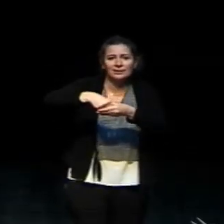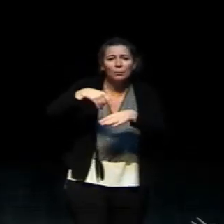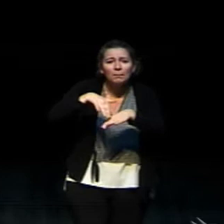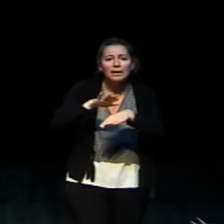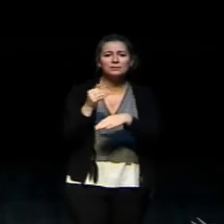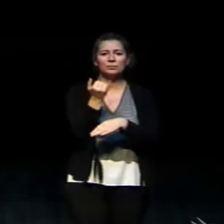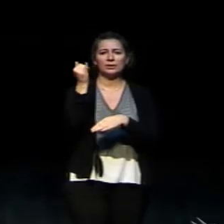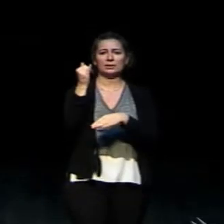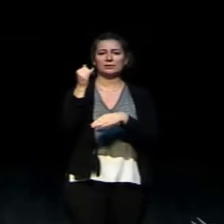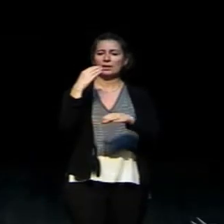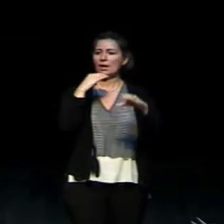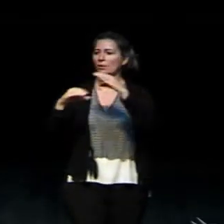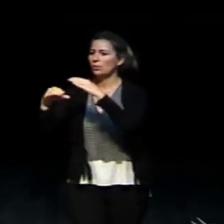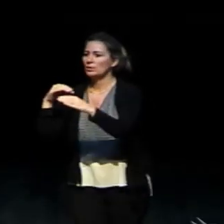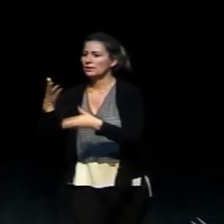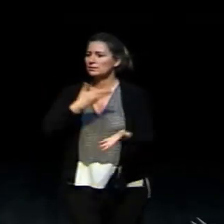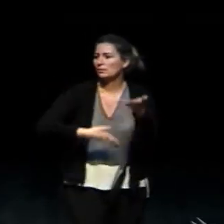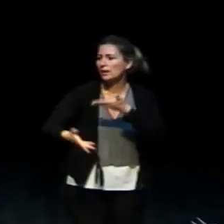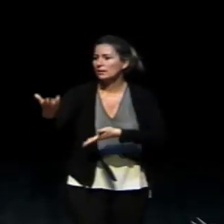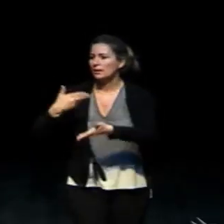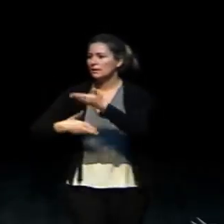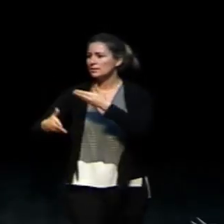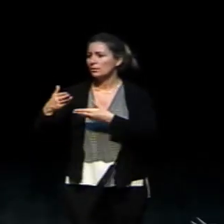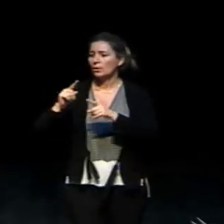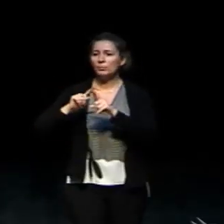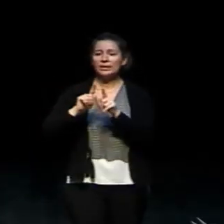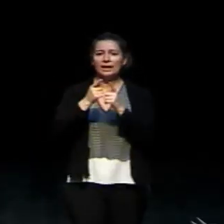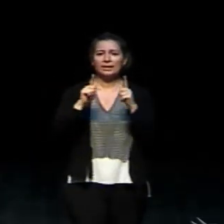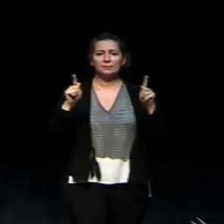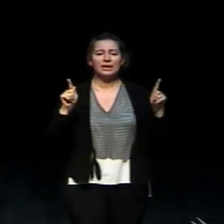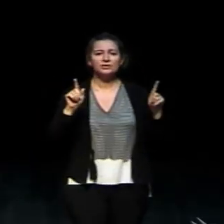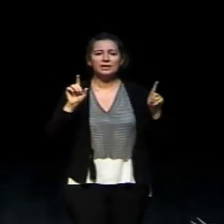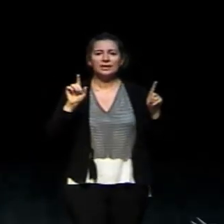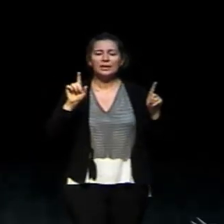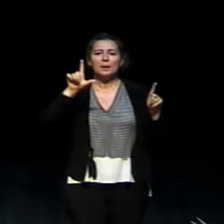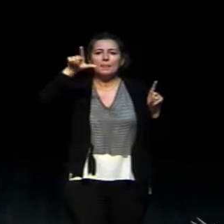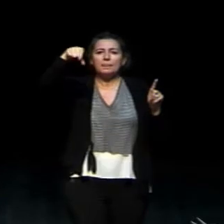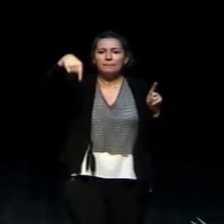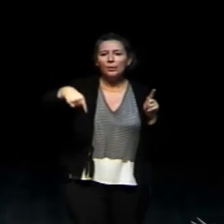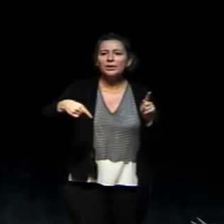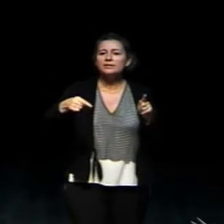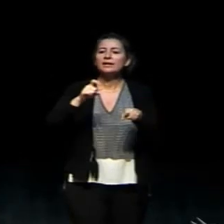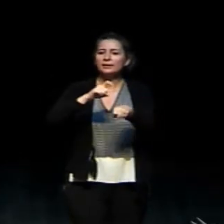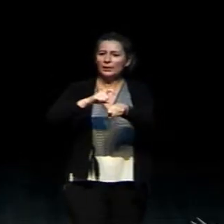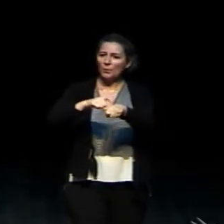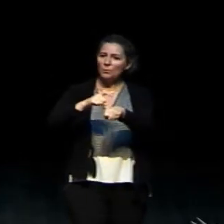inconsciente. Isso está dentro da língua. É importante de ser dito numa comunicação, numa relação com outra pessoa, você faz uso dessa